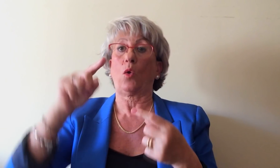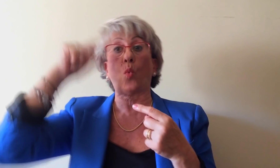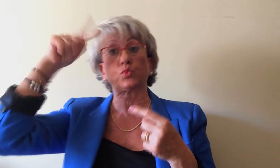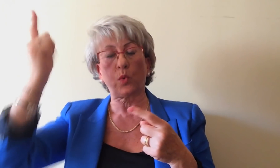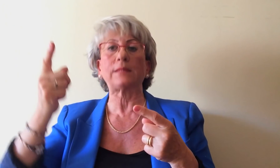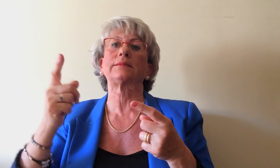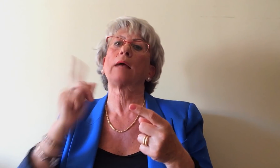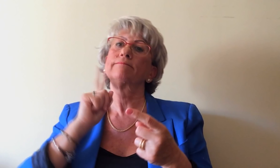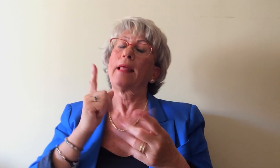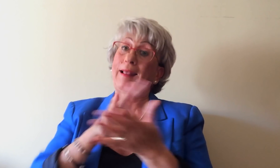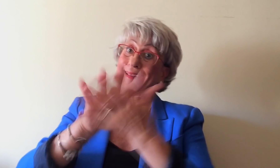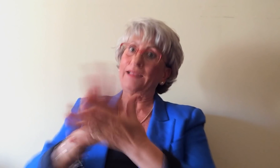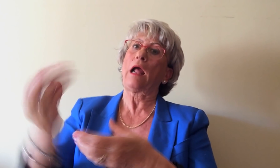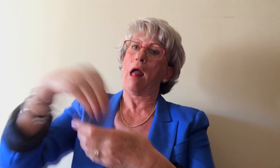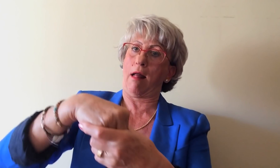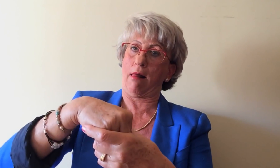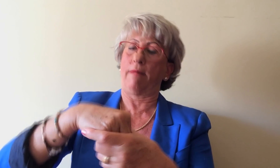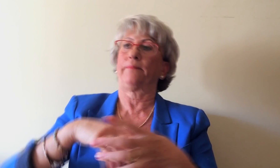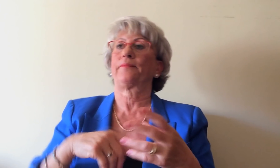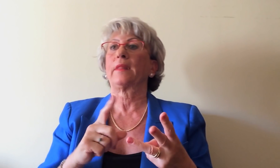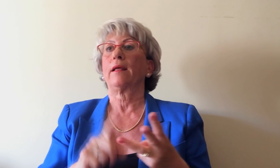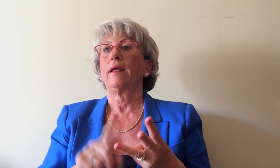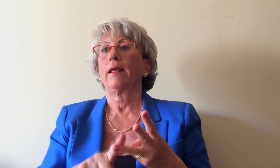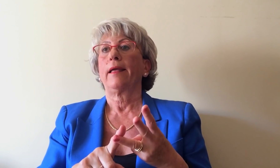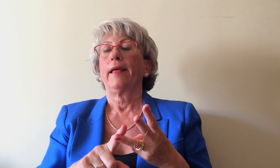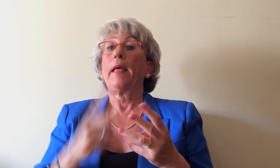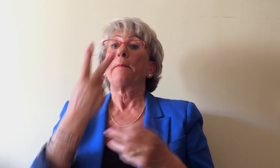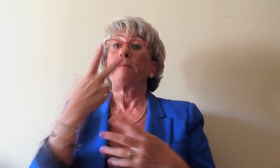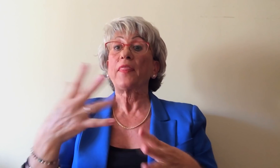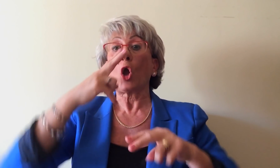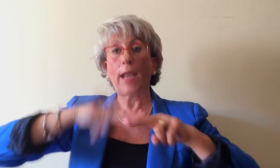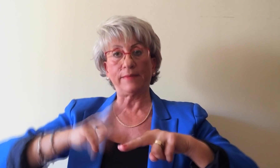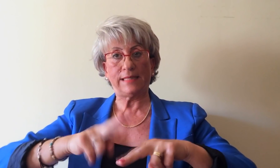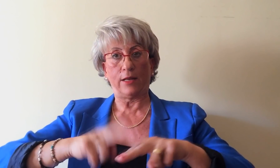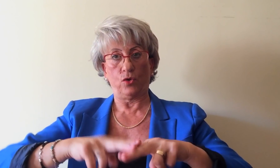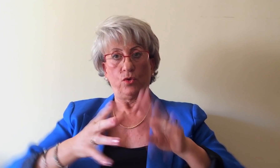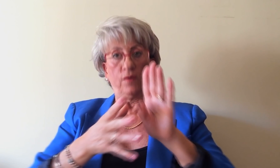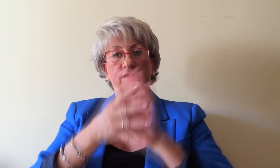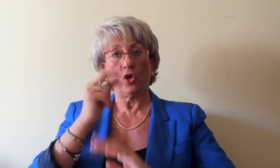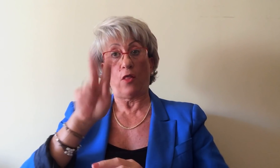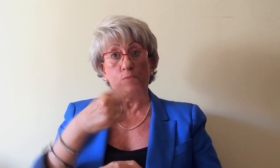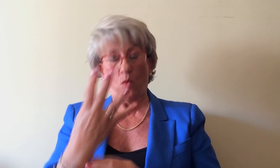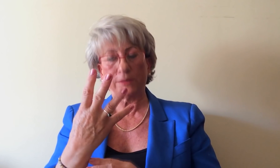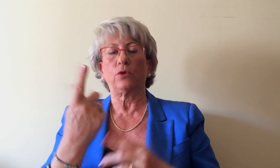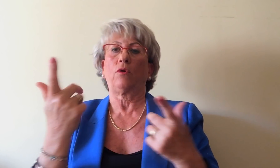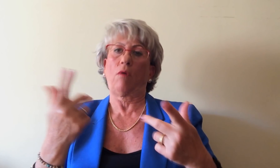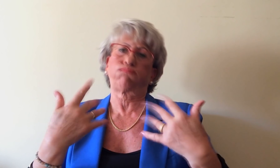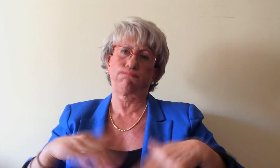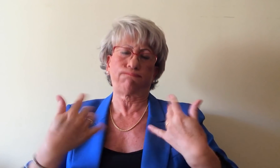al Fòrum Universal, amb la incorporació d'intèrprets i adaptacions en llengua de signes. també va ser el 25 aniversari de FESOC i es